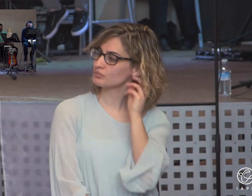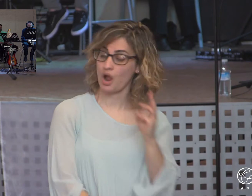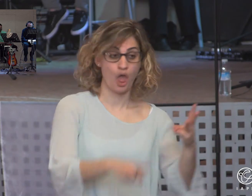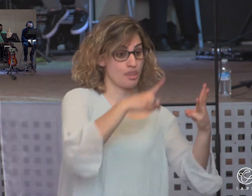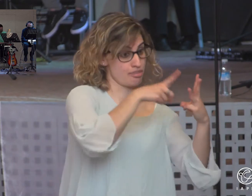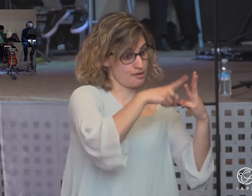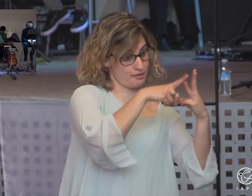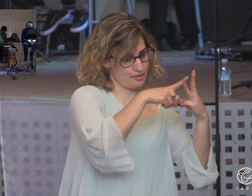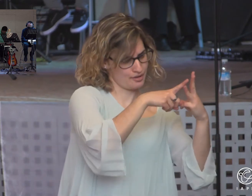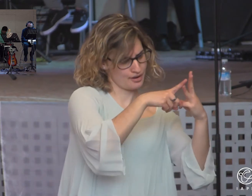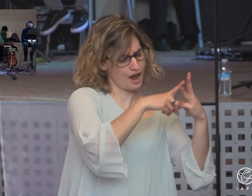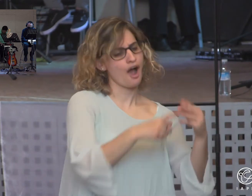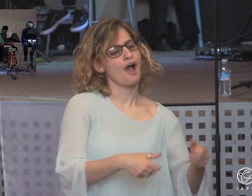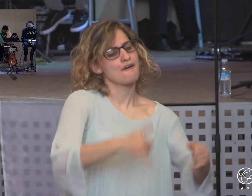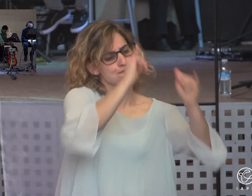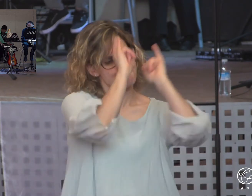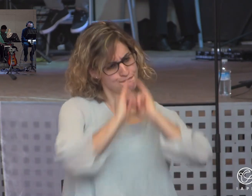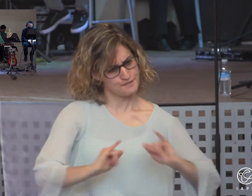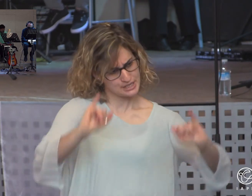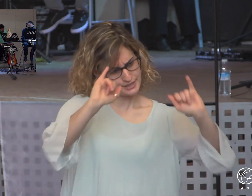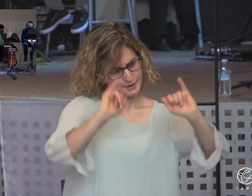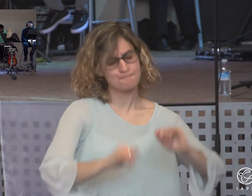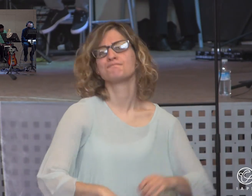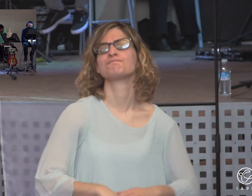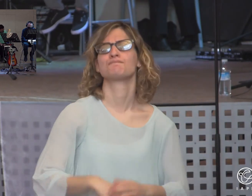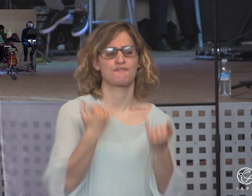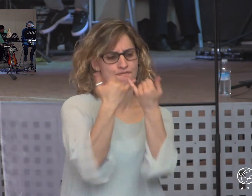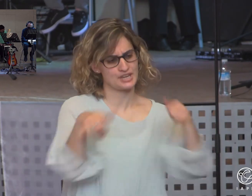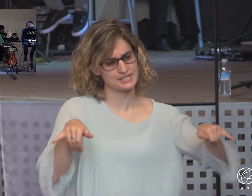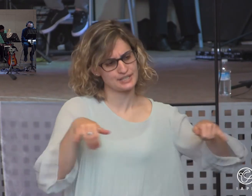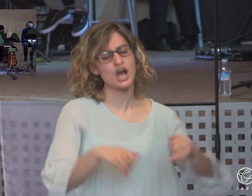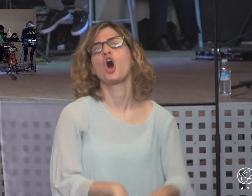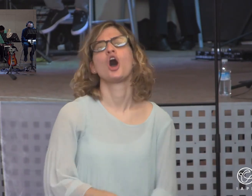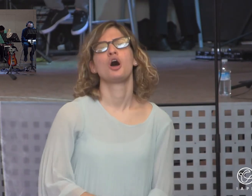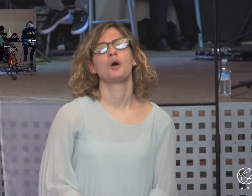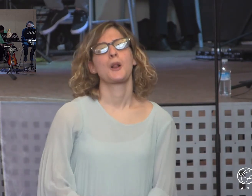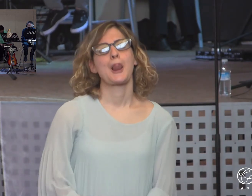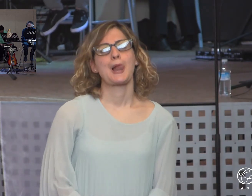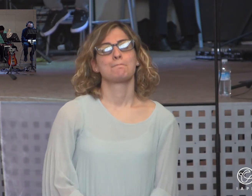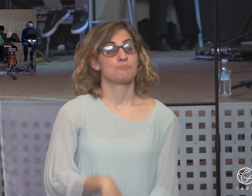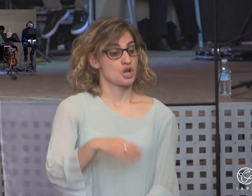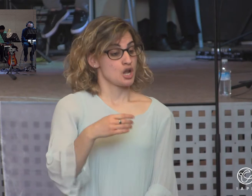Jesús sube nuevamente a la celebración judía.